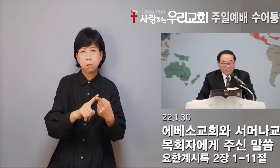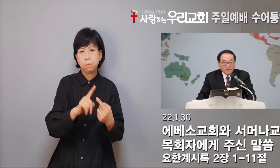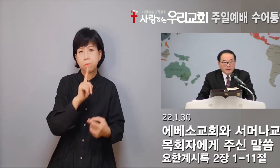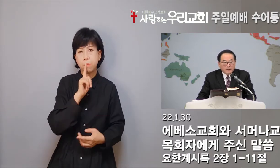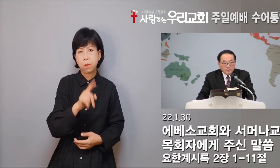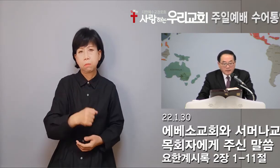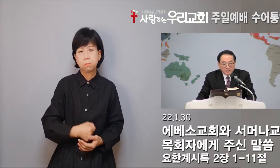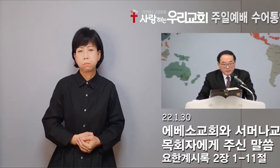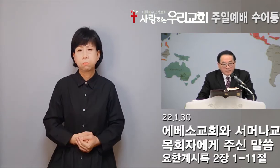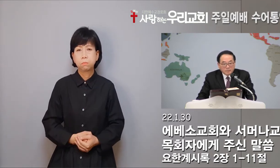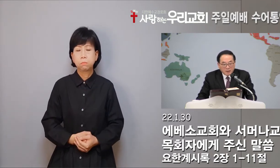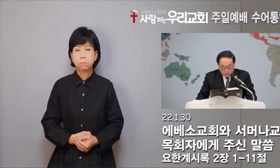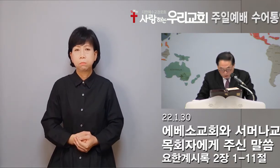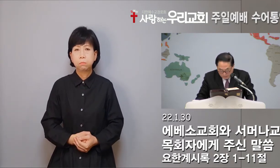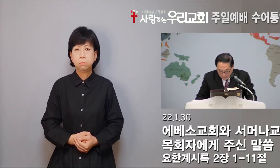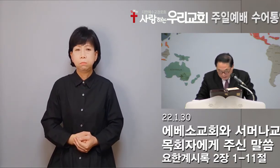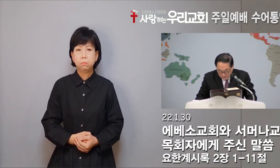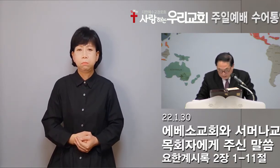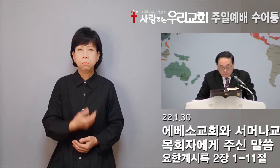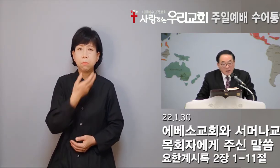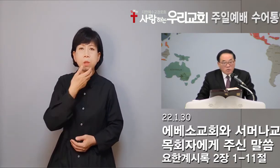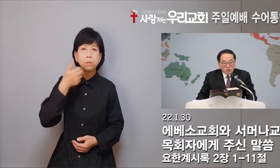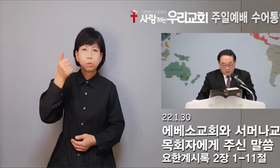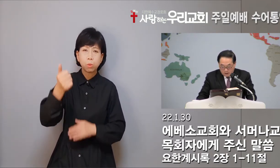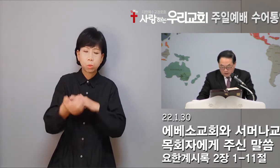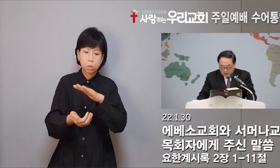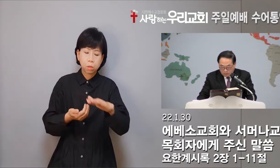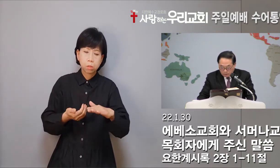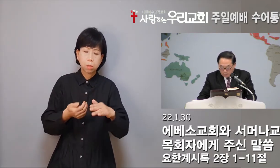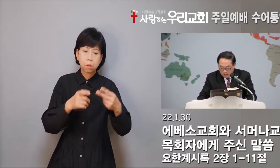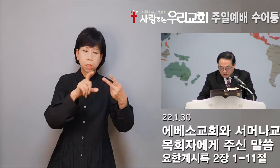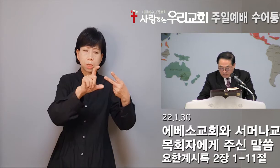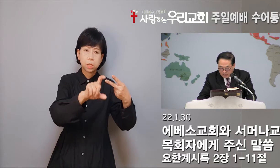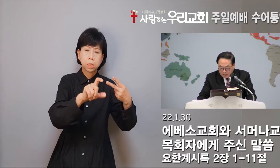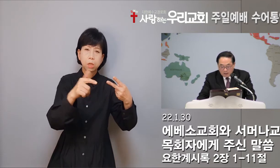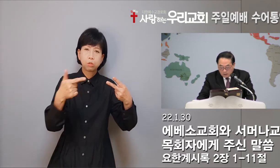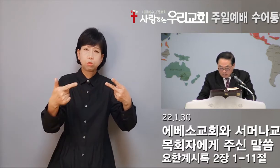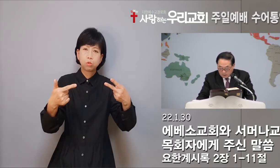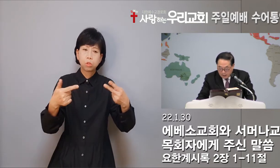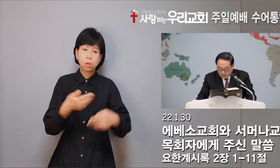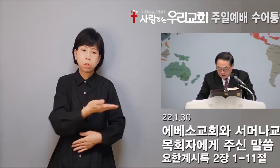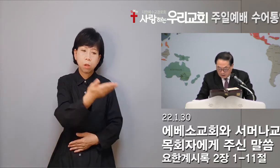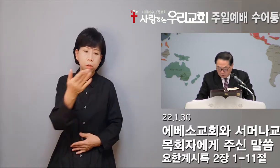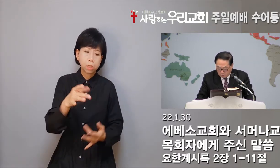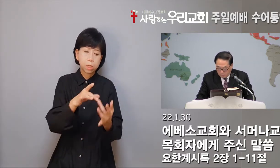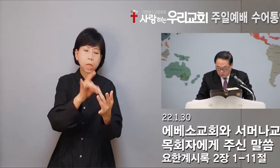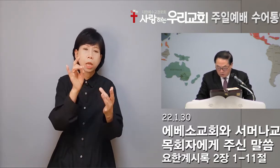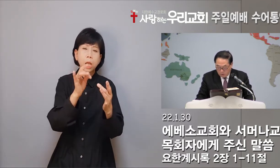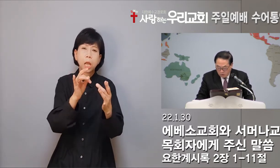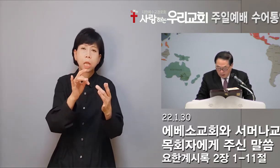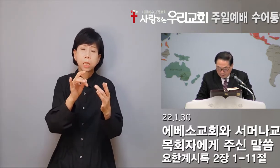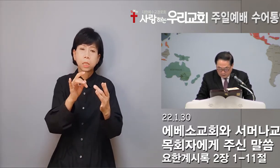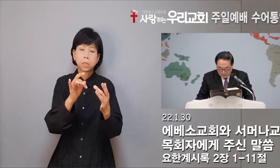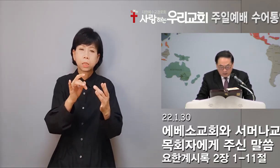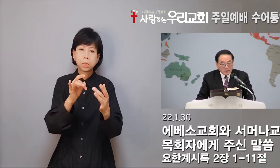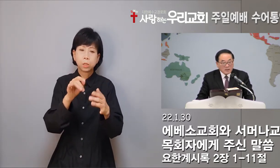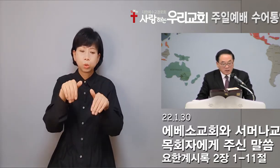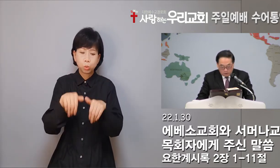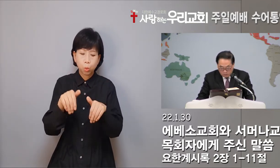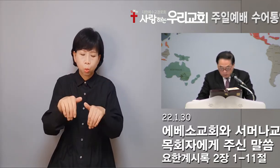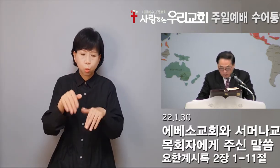것입니다. 베드로가 말한 것 같이 베드로전서 2장 9절 말씀에 너희는 택하신 족속이요